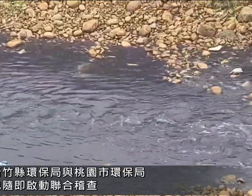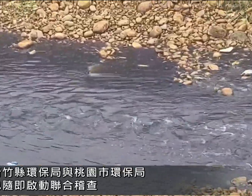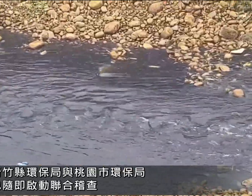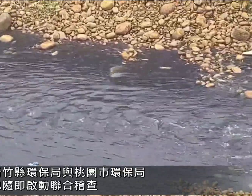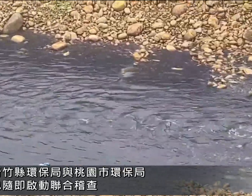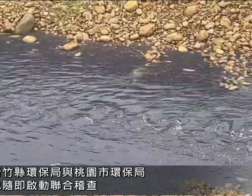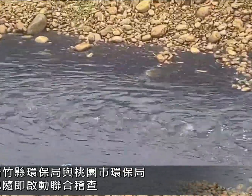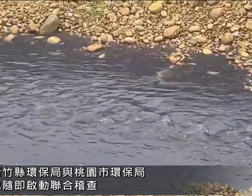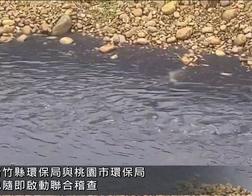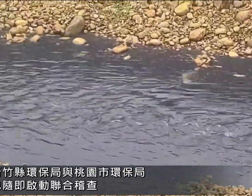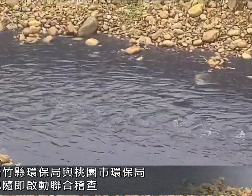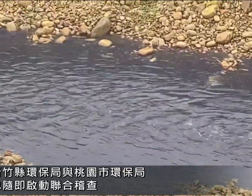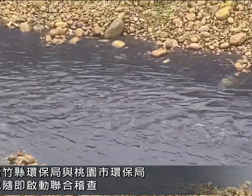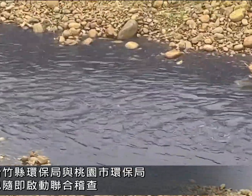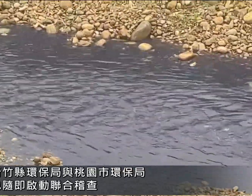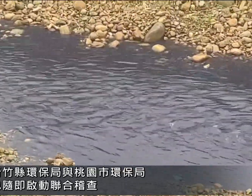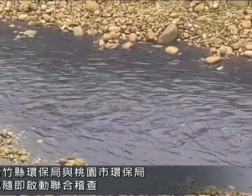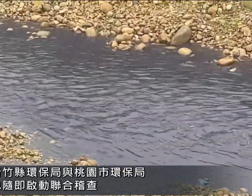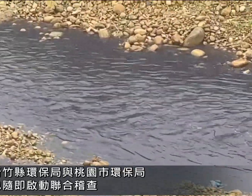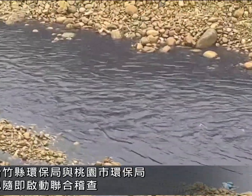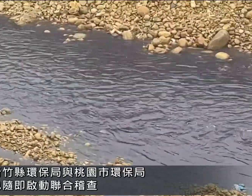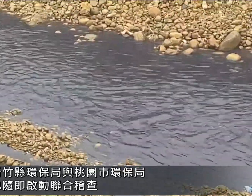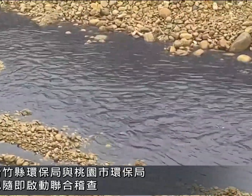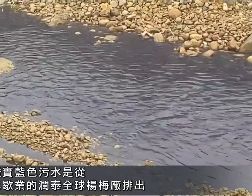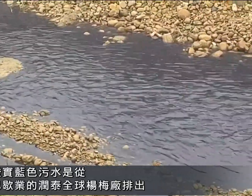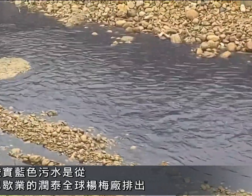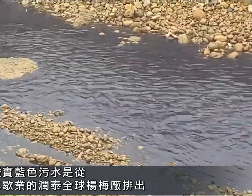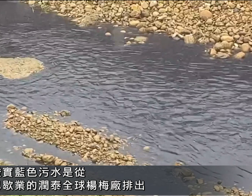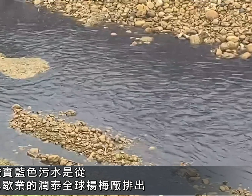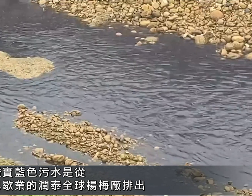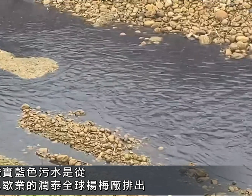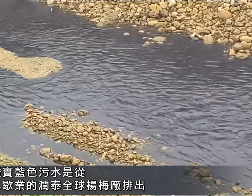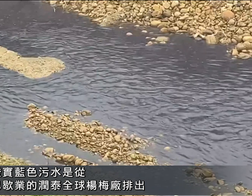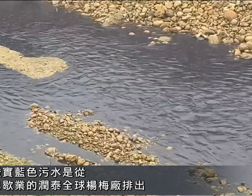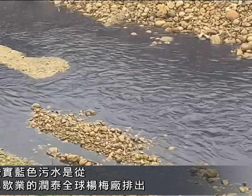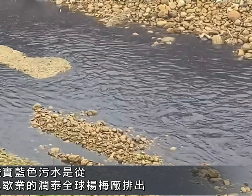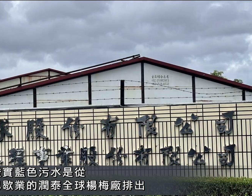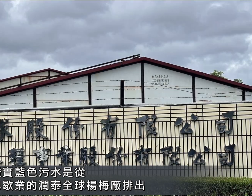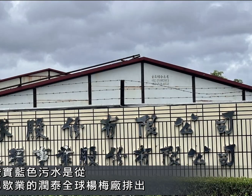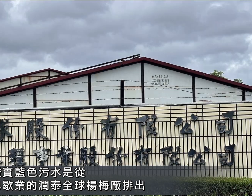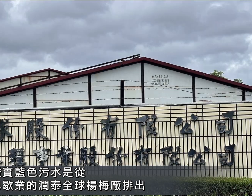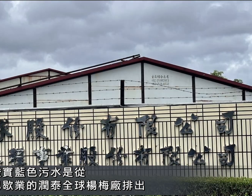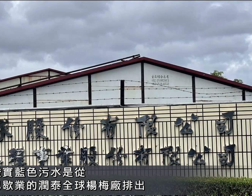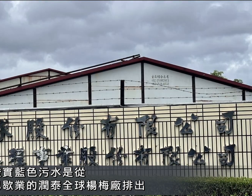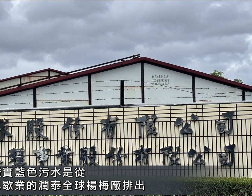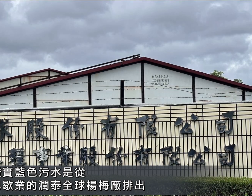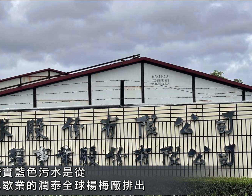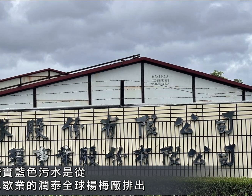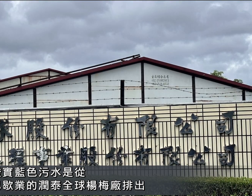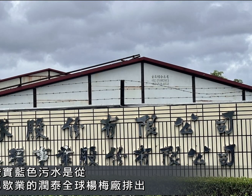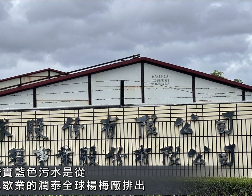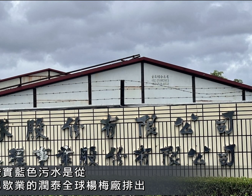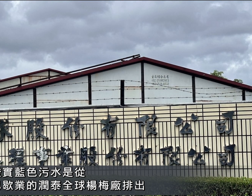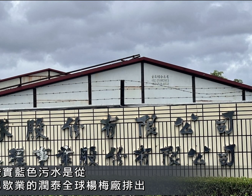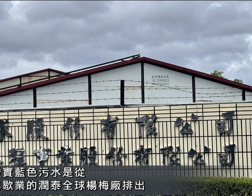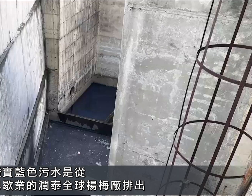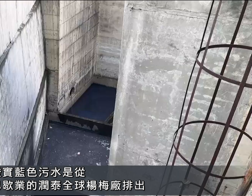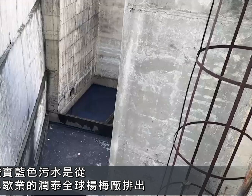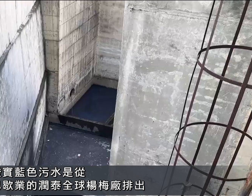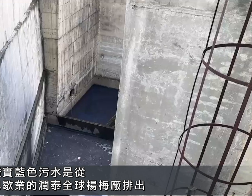市环保局也随即启动联合稽查，证实蓝色污水是从以歇业润泰泉杨梅厂排出。 那约在